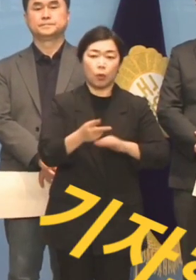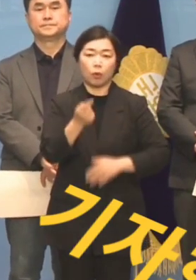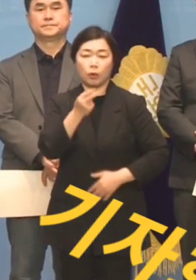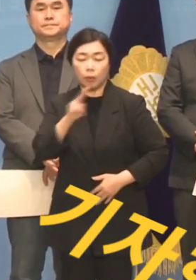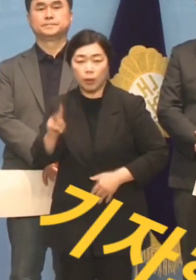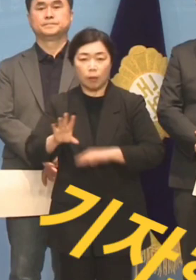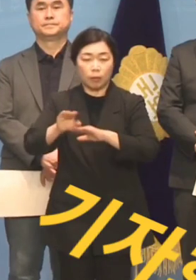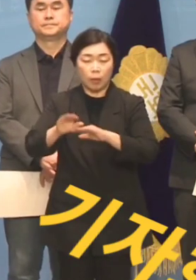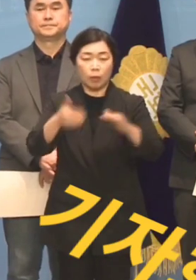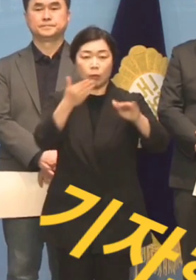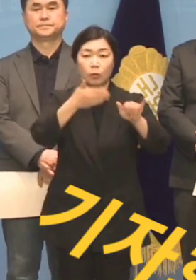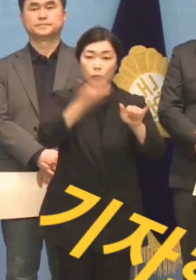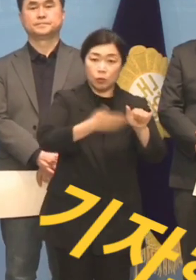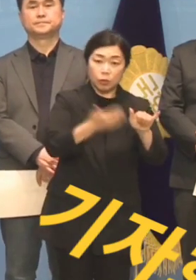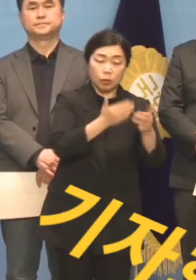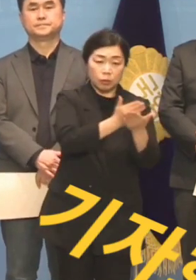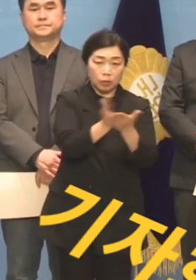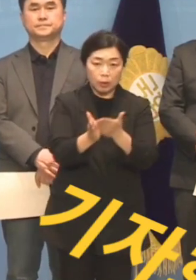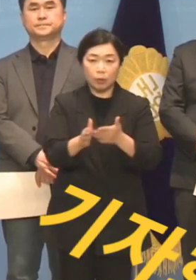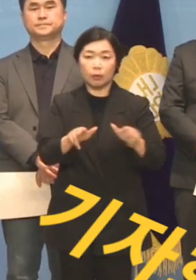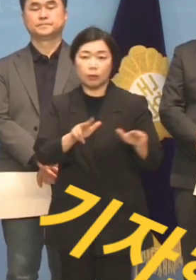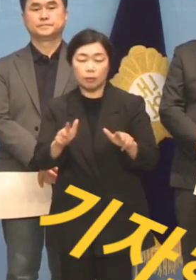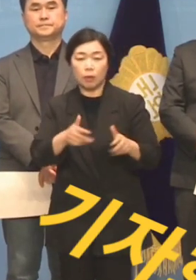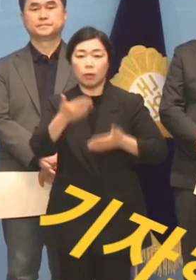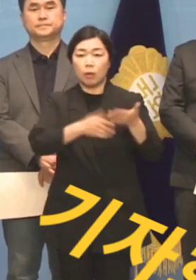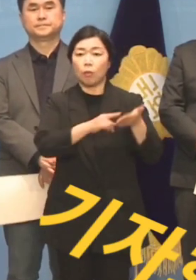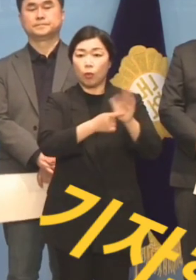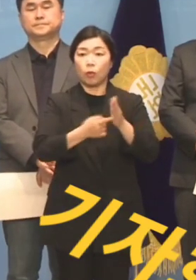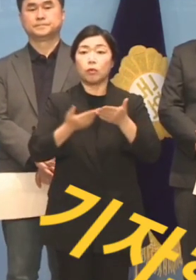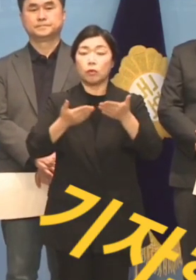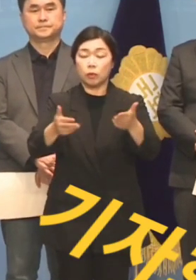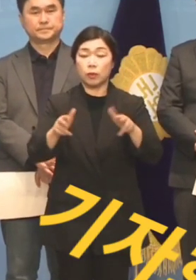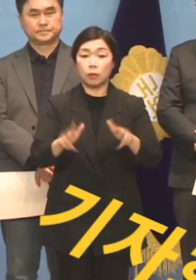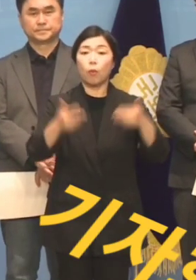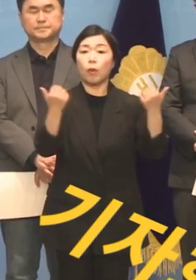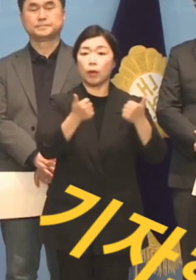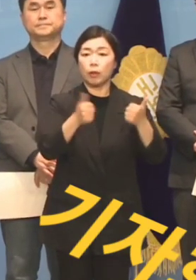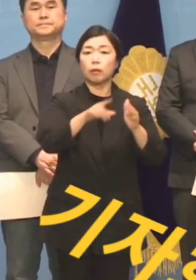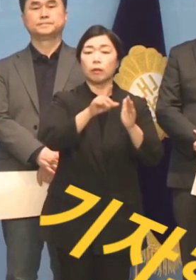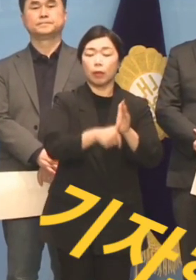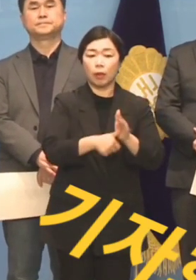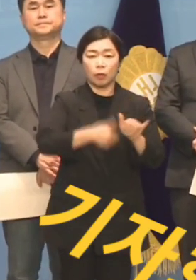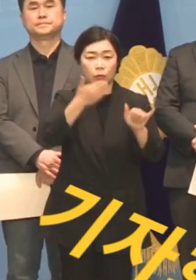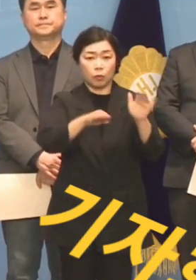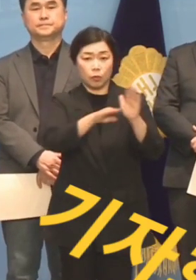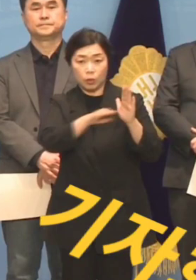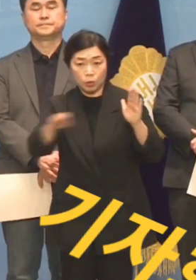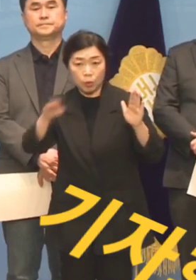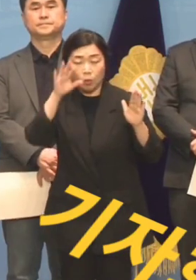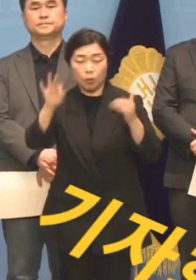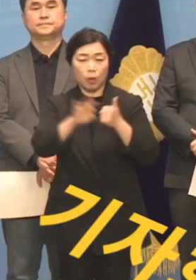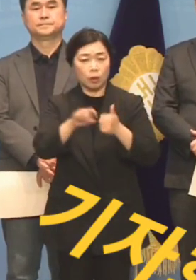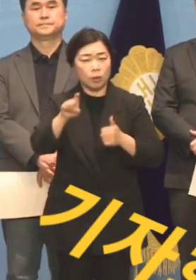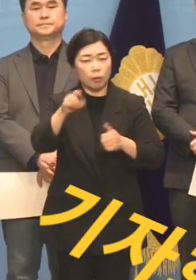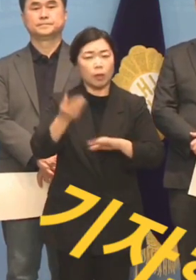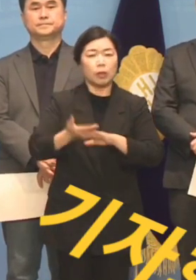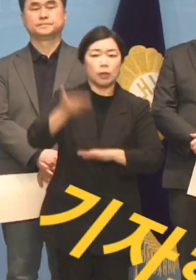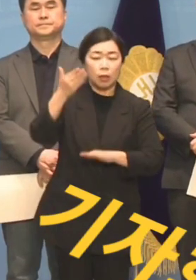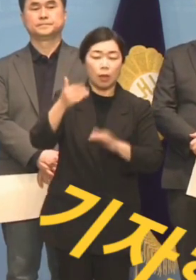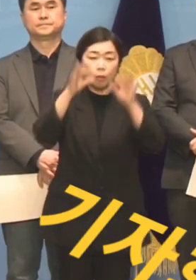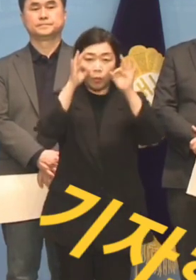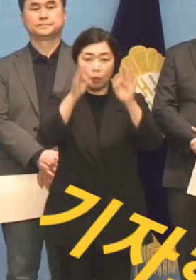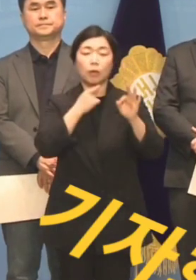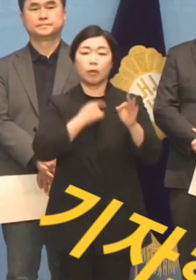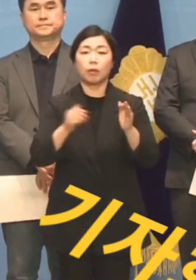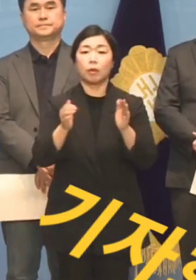3사 공식 유튜브 채널에서 생중계된 전원위원회를 유튜브 기준으로도 수십만 명이